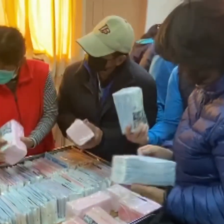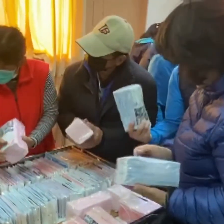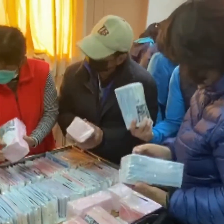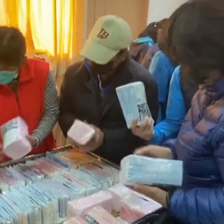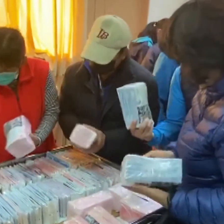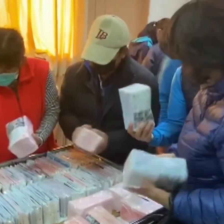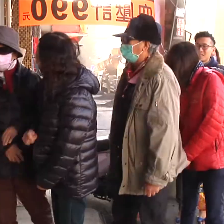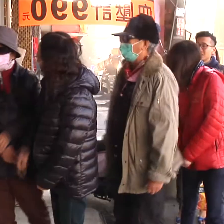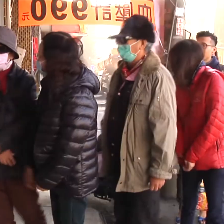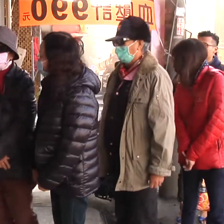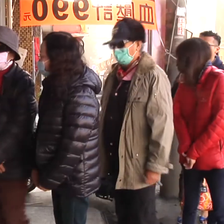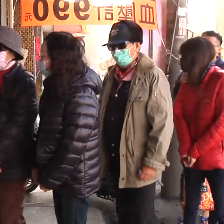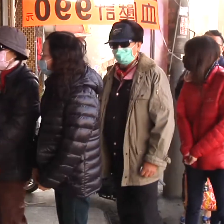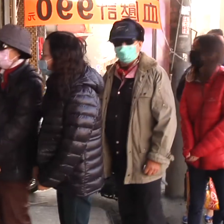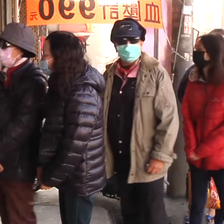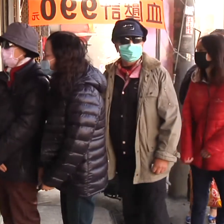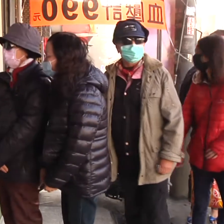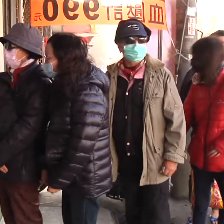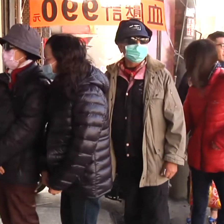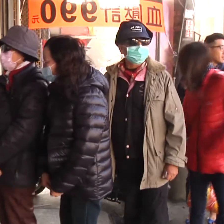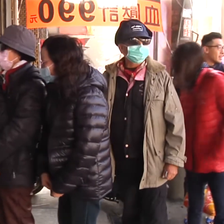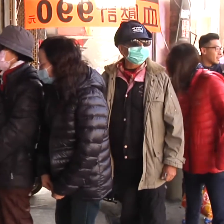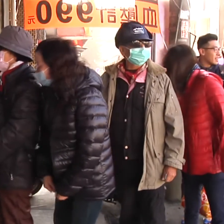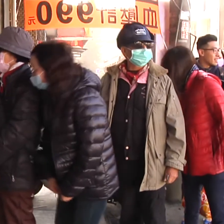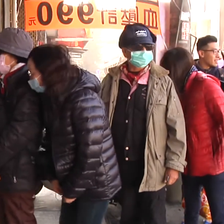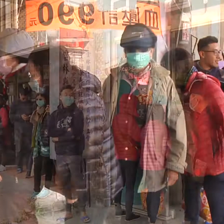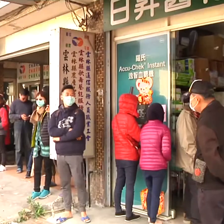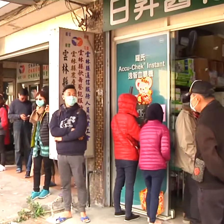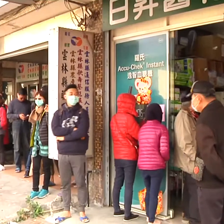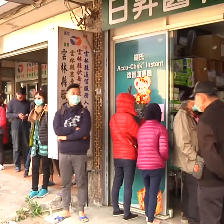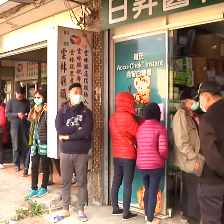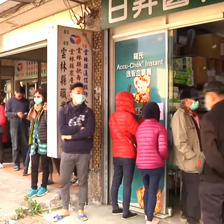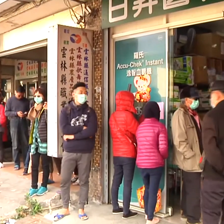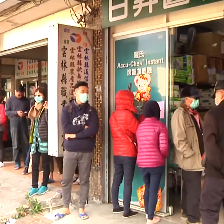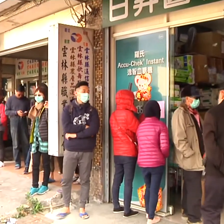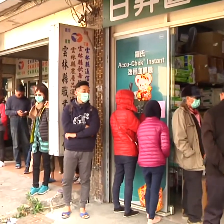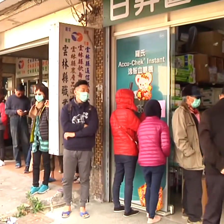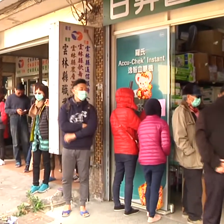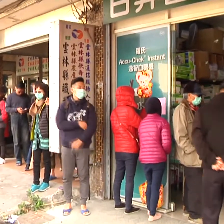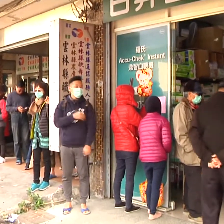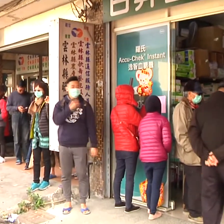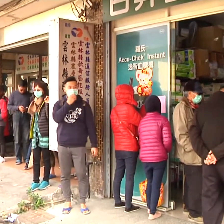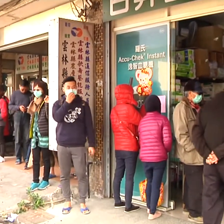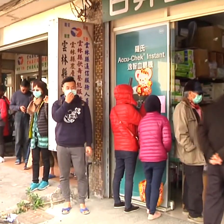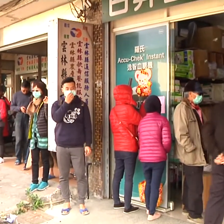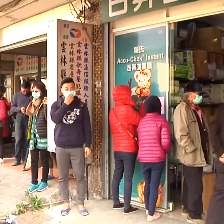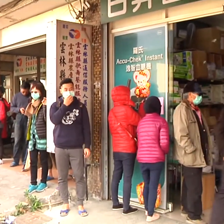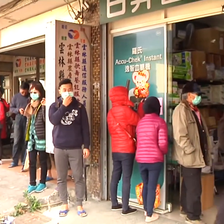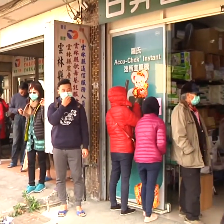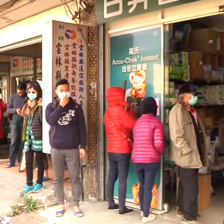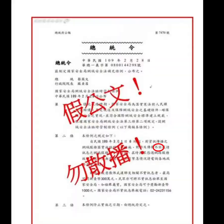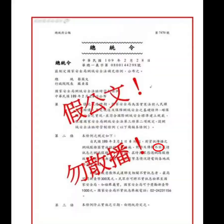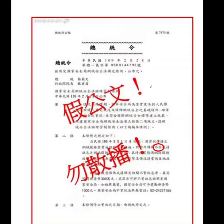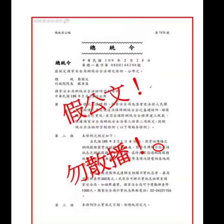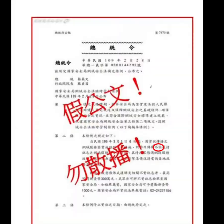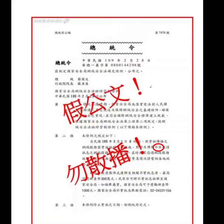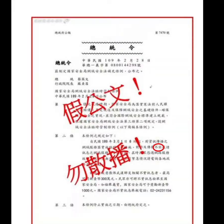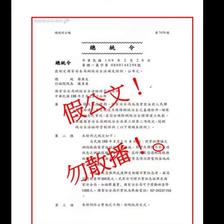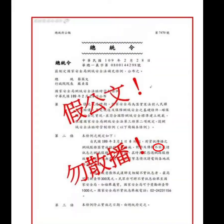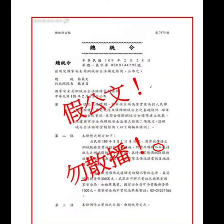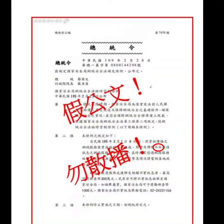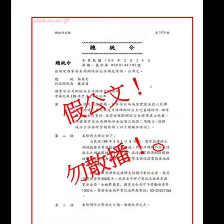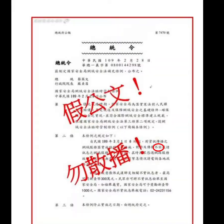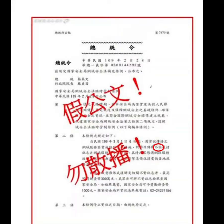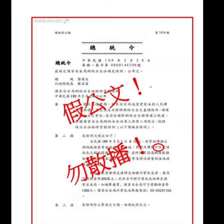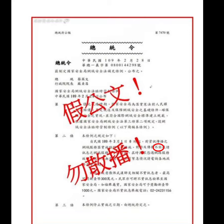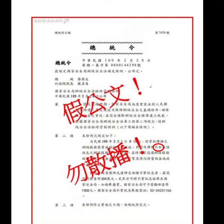政机关公文，提到大家可以免费去医院领10张口罩，疫情失控，台北派军队镇压，总统府公